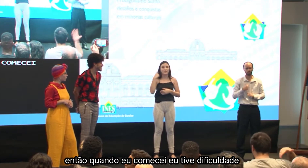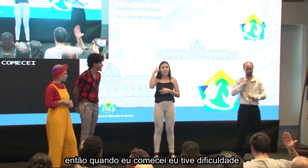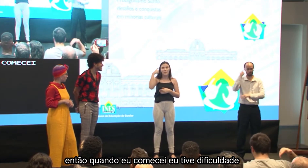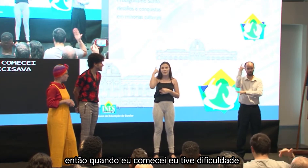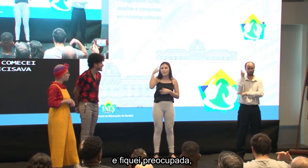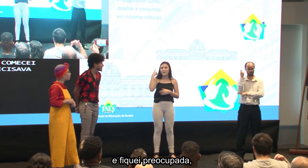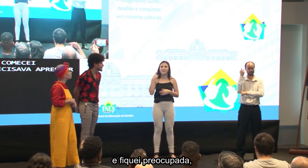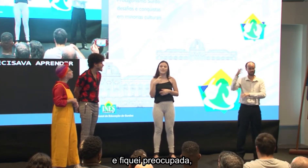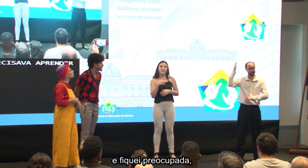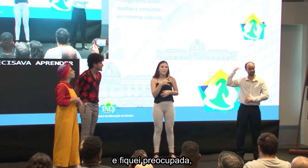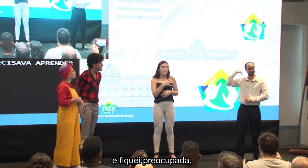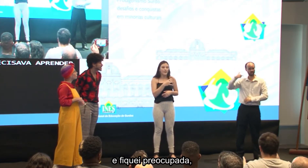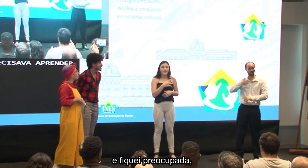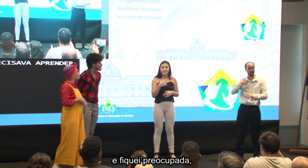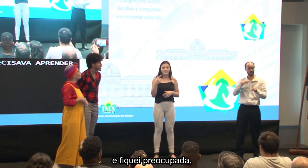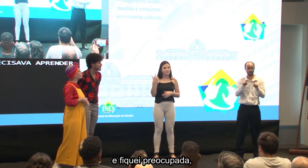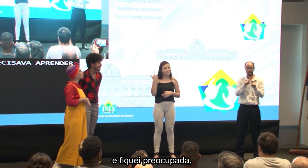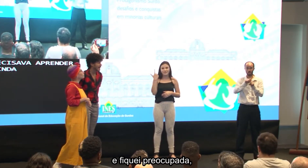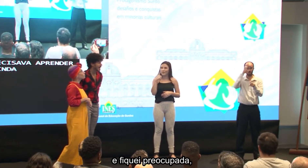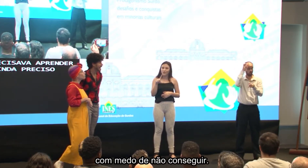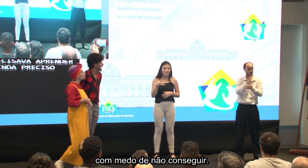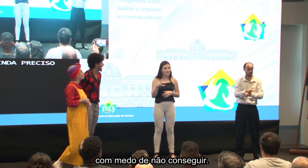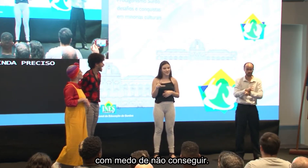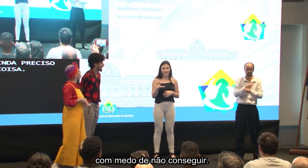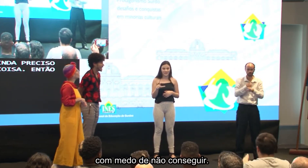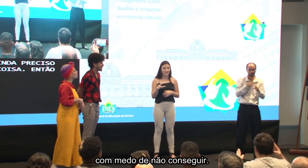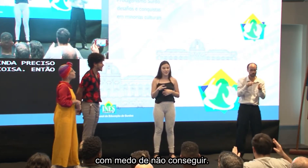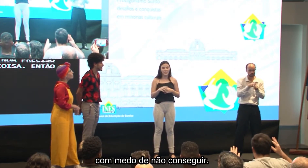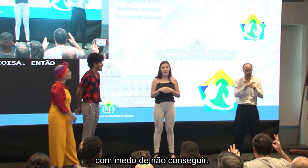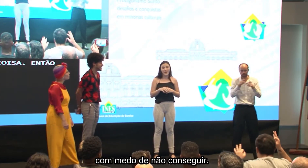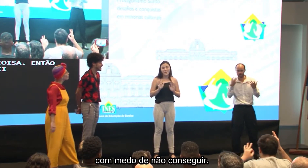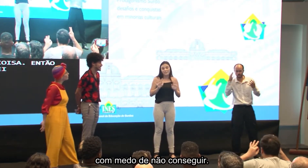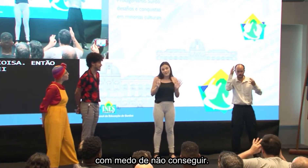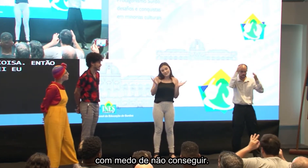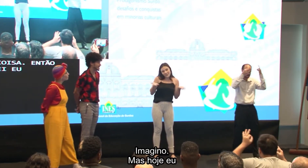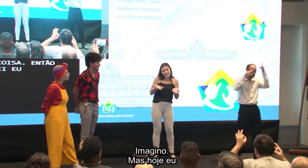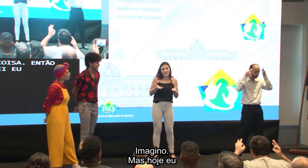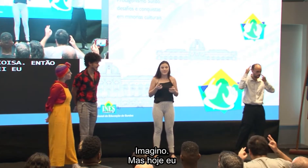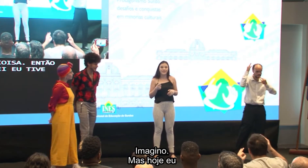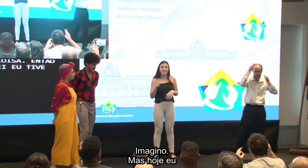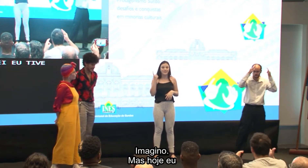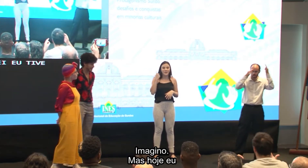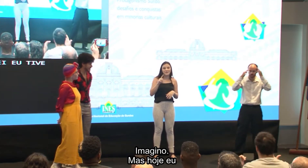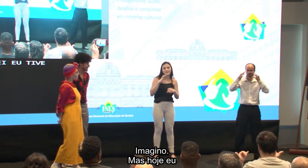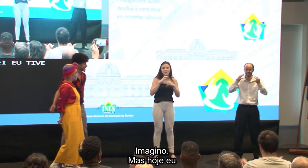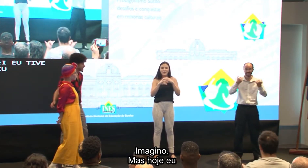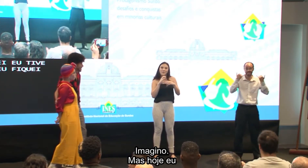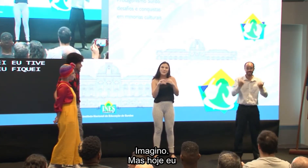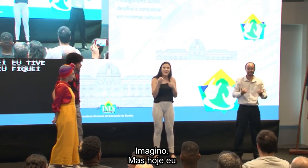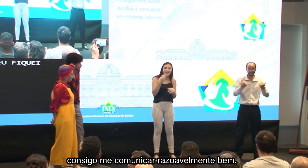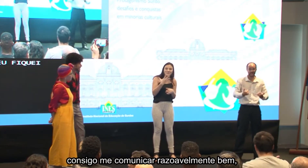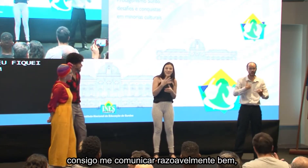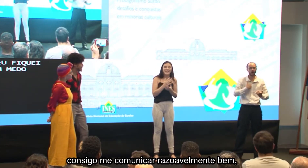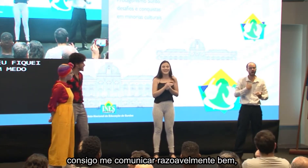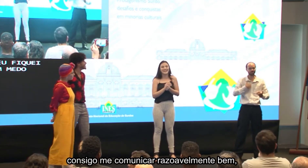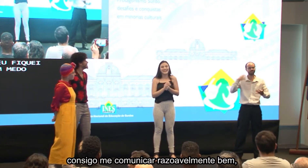tive dificuldades e eu fiquei preocupada e com medo de não conseguir. Mas Imagino. hoje eu me consigo